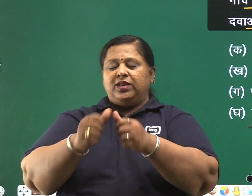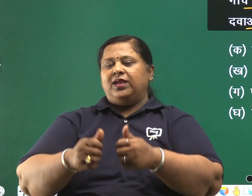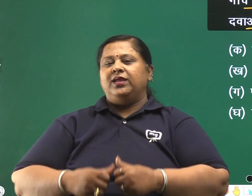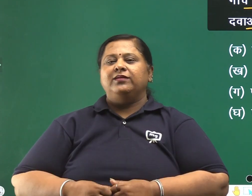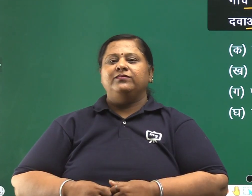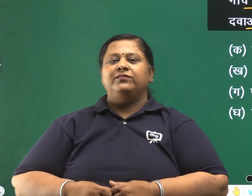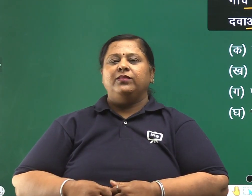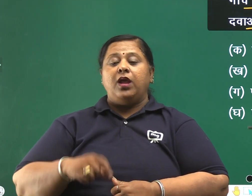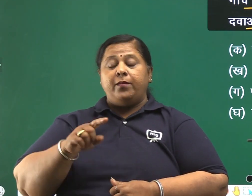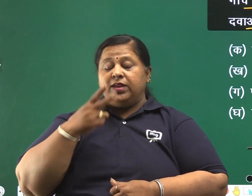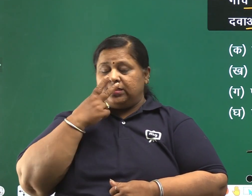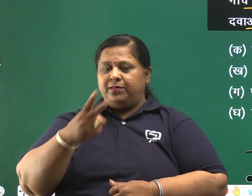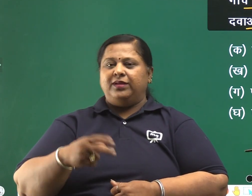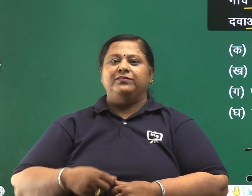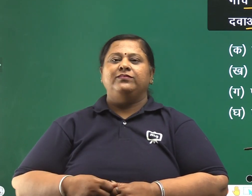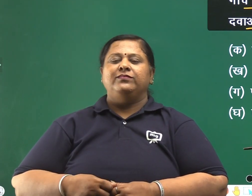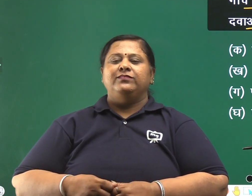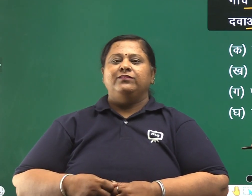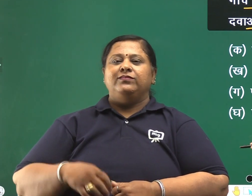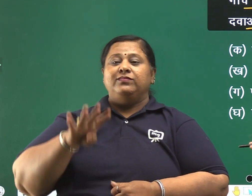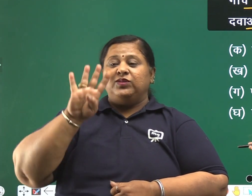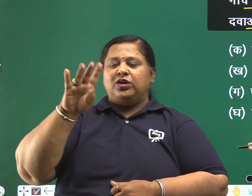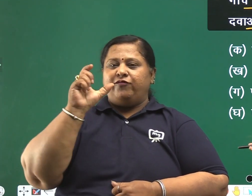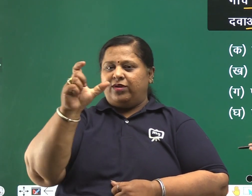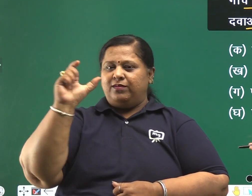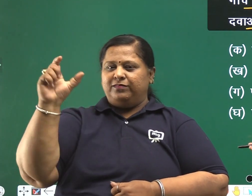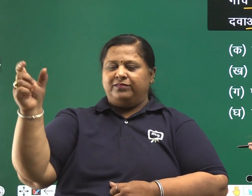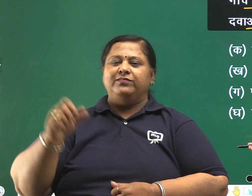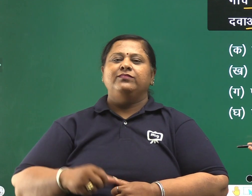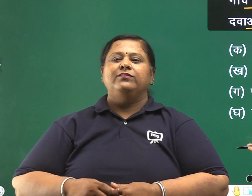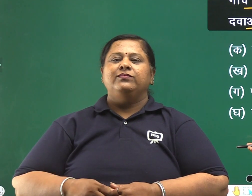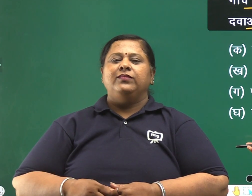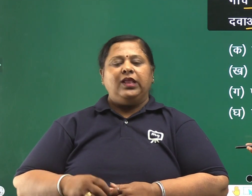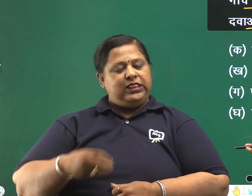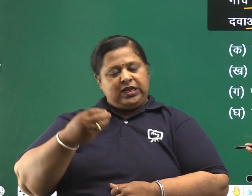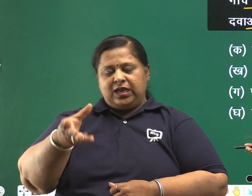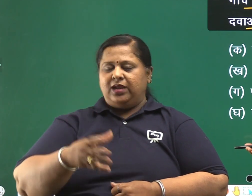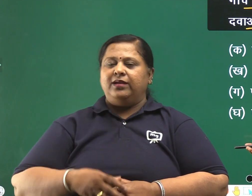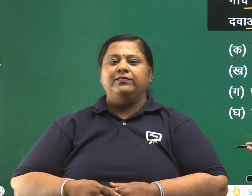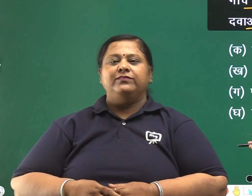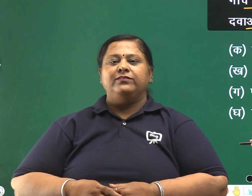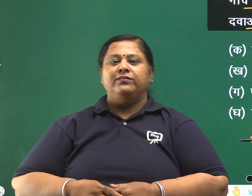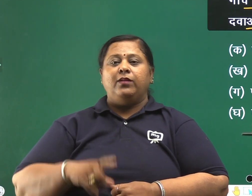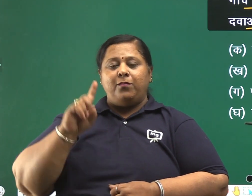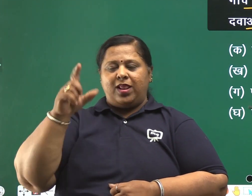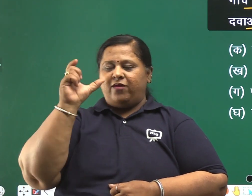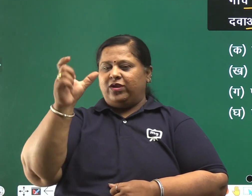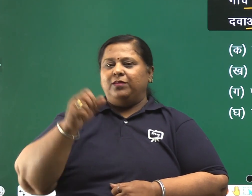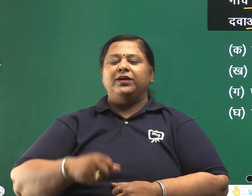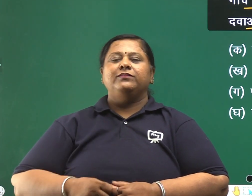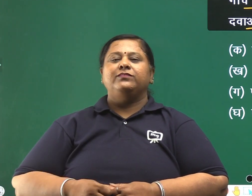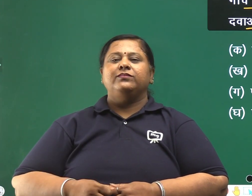लिए हमारे सामने 4 विकल्प दिए गए हैं। पहला विकल्प